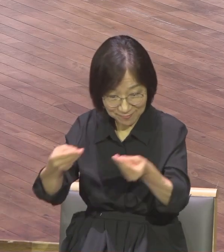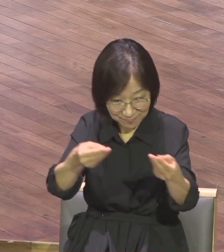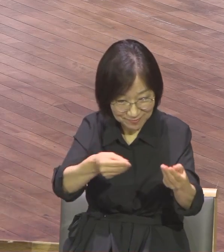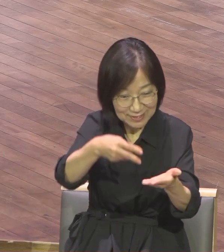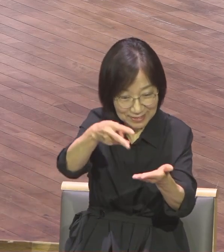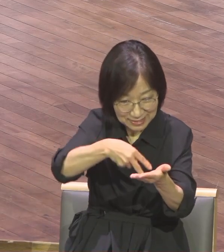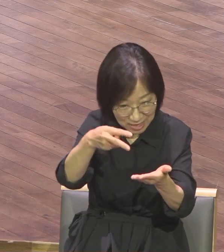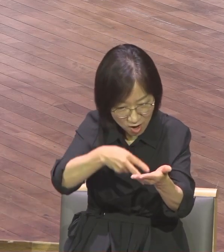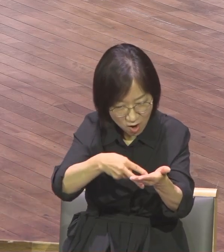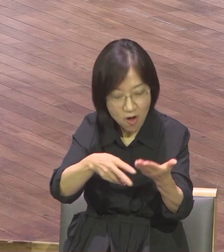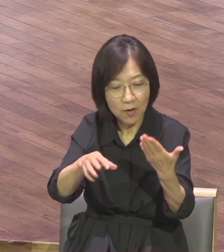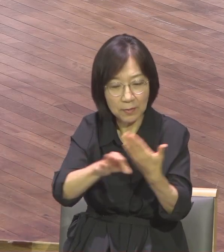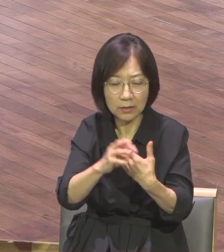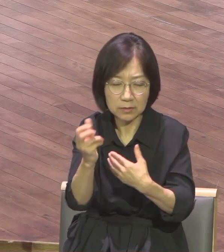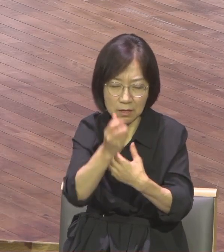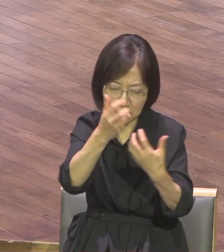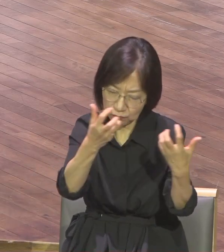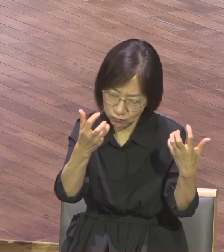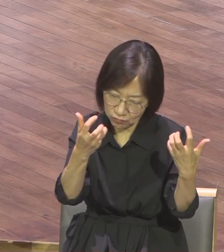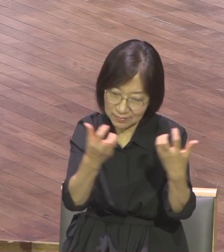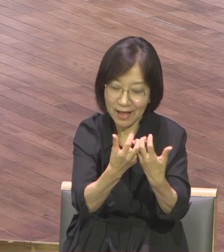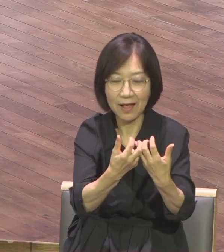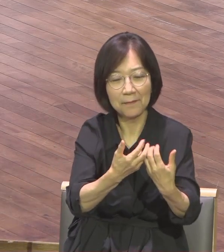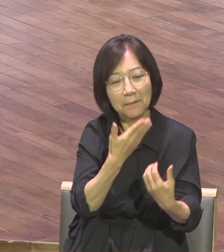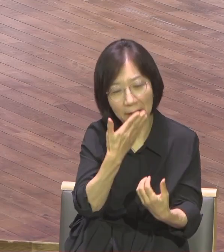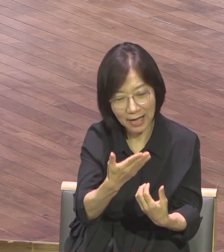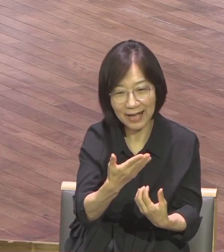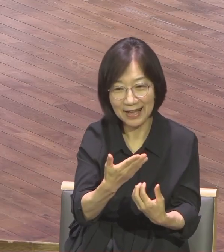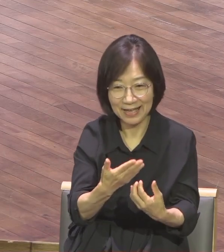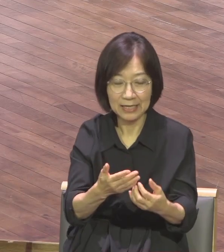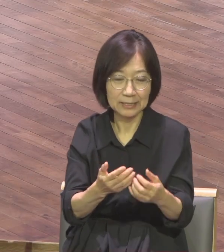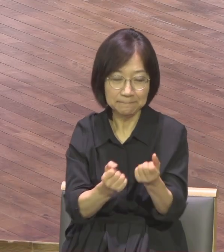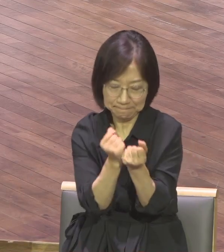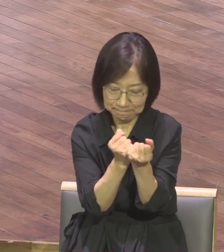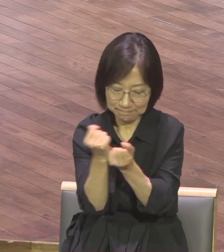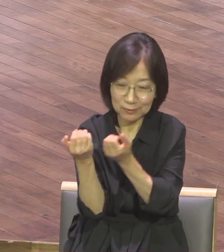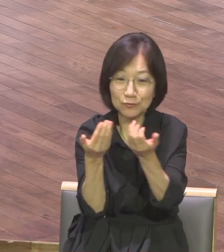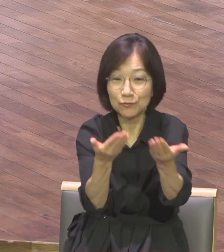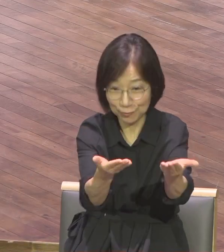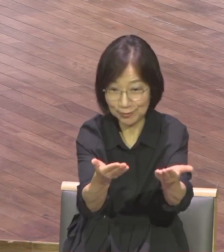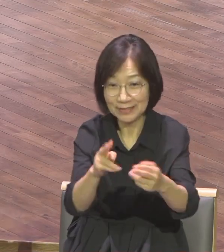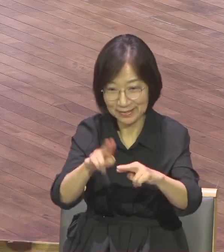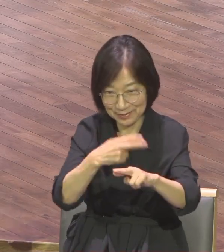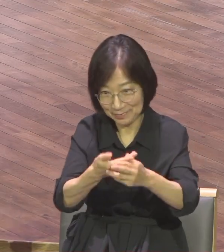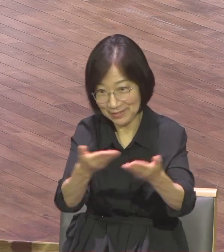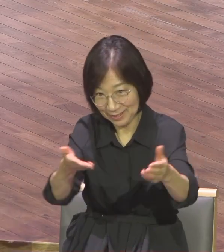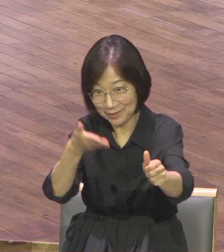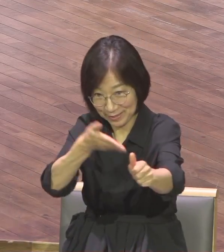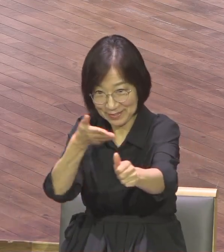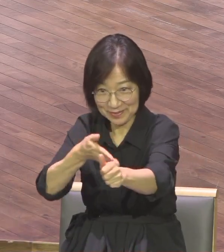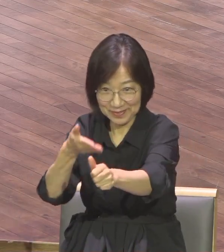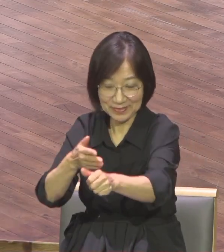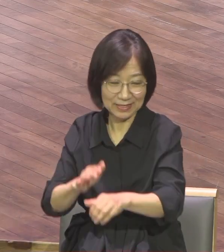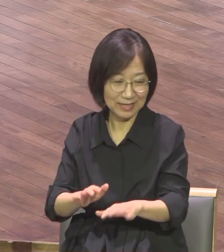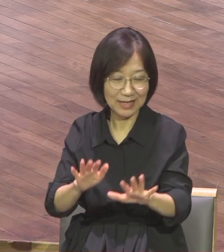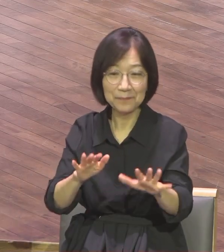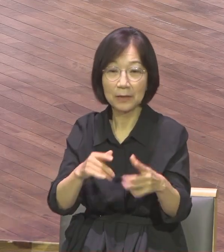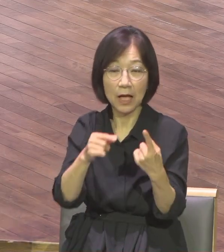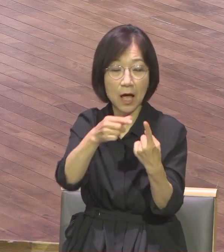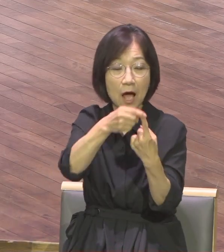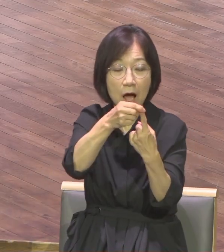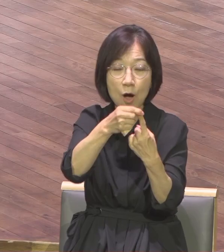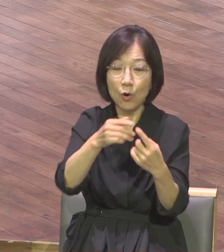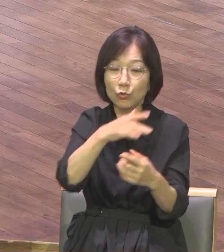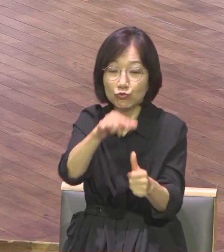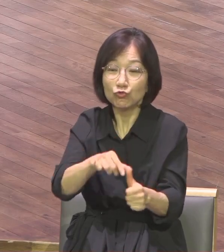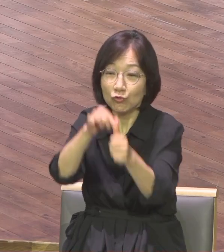읽어보면 성령이 역사하셔서 말씀이 그 사람을 깨우쳐 주신다. 자 우리에게 주신 두 번째 택함